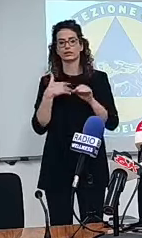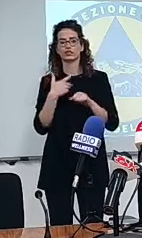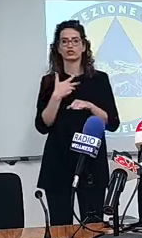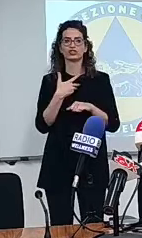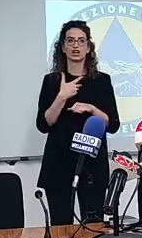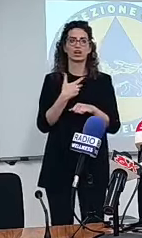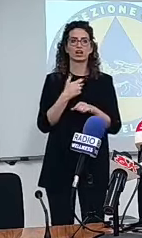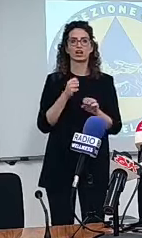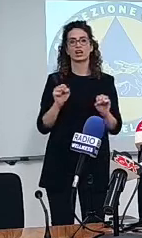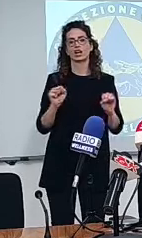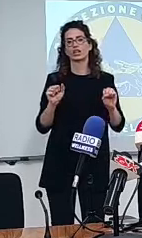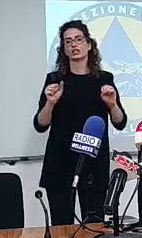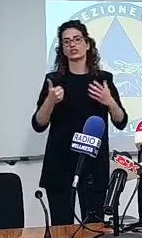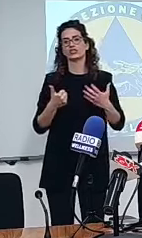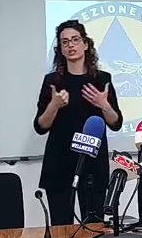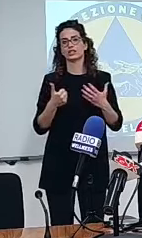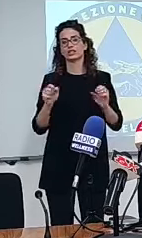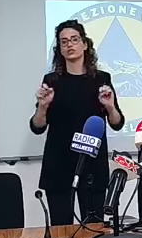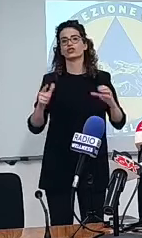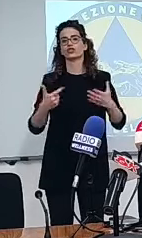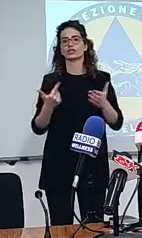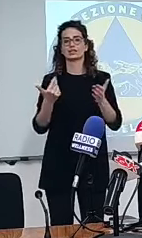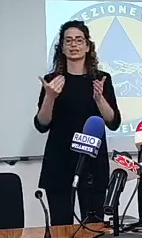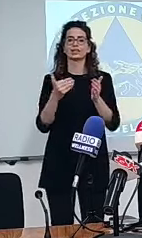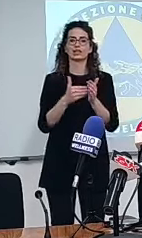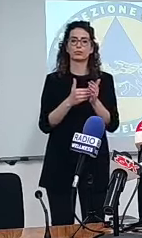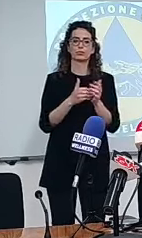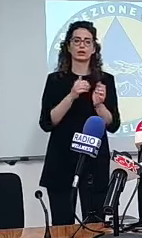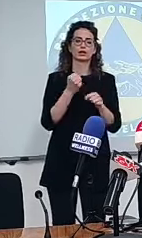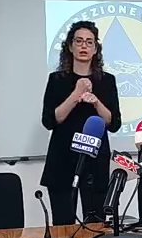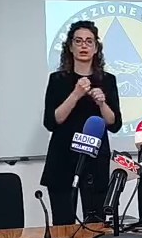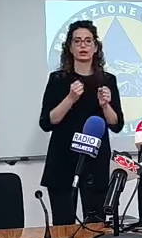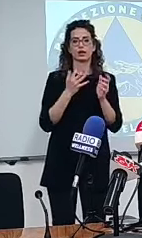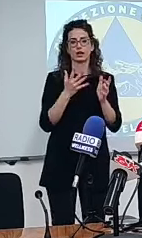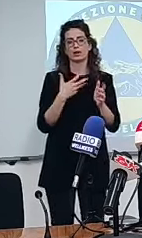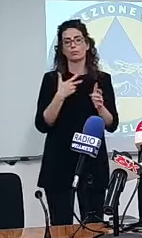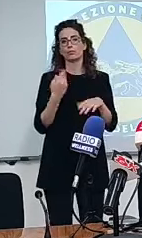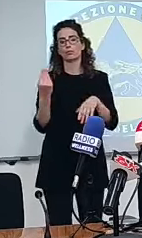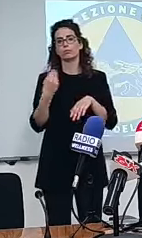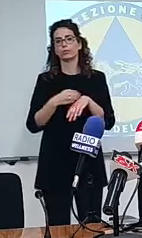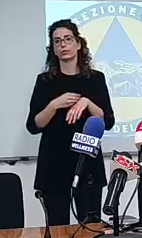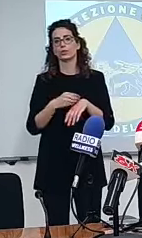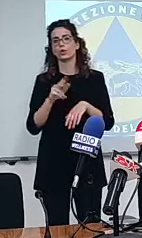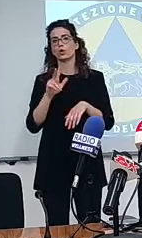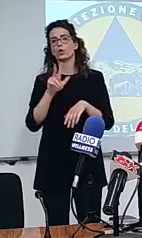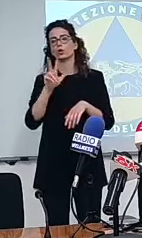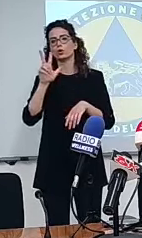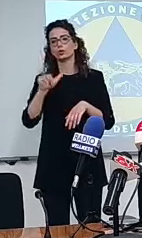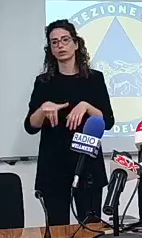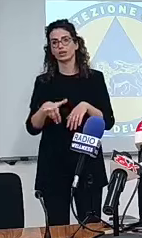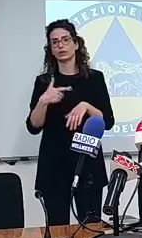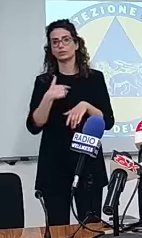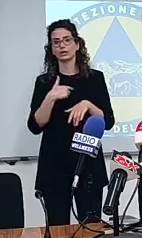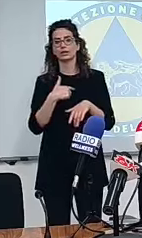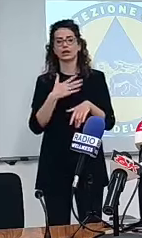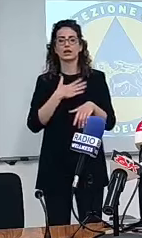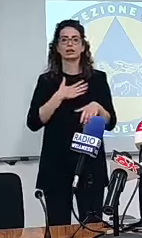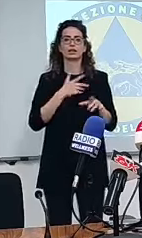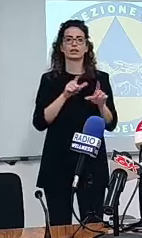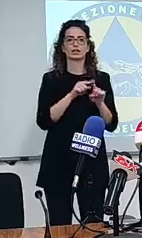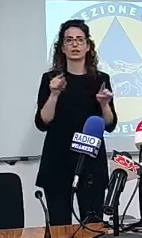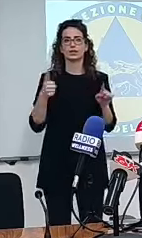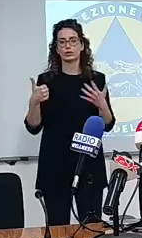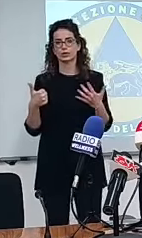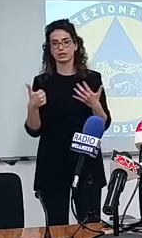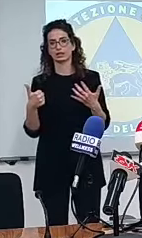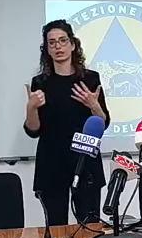di 17.000 tra operatori e volontari, altri 3.000 mi dicono la FISM, e quindi legati ai 06. Adesso